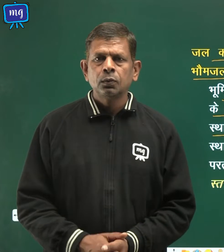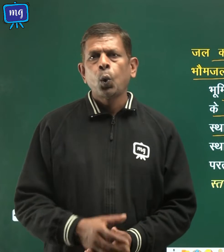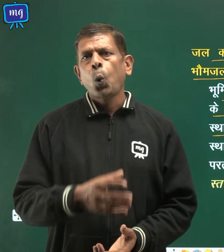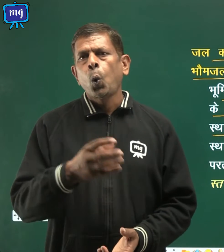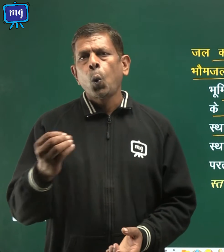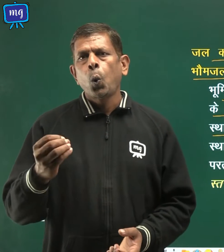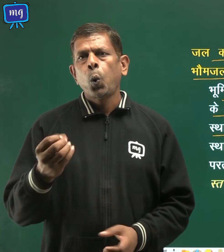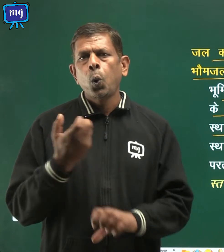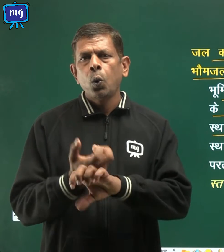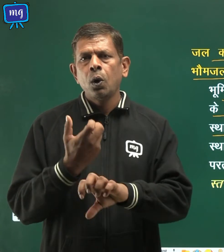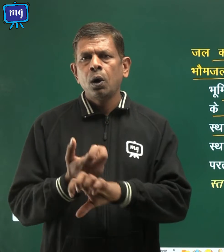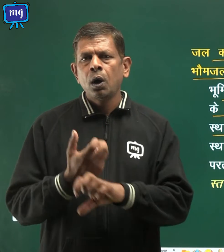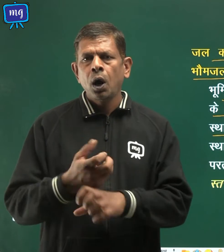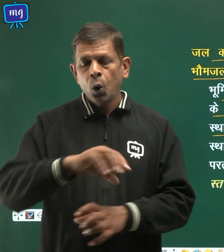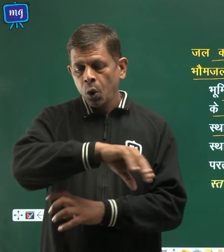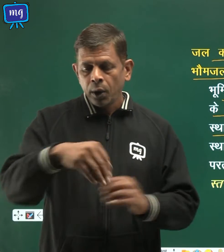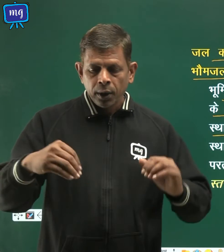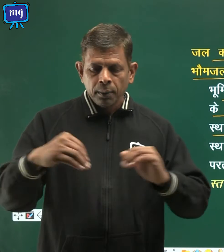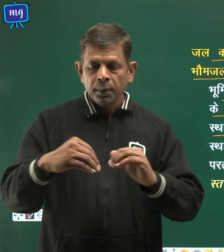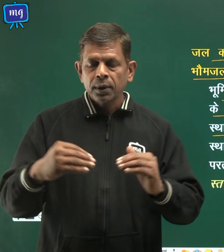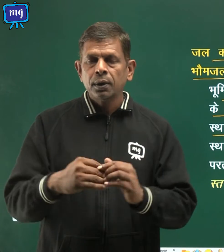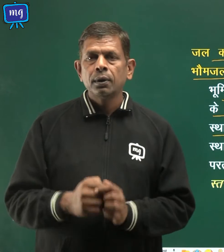और चट्टानों के बीच के